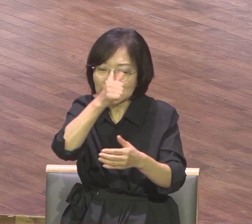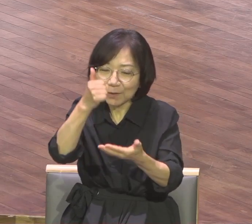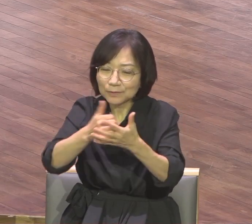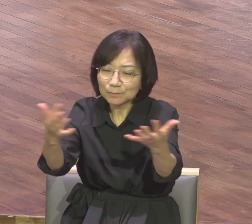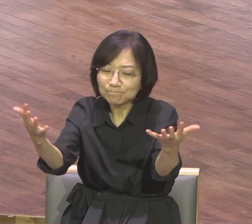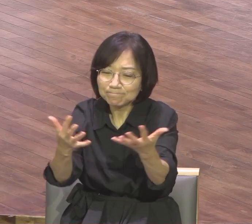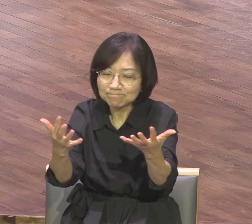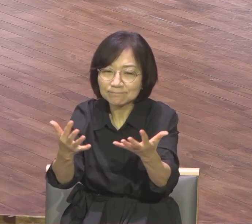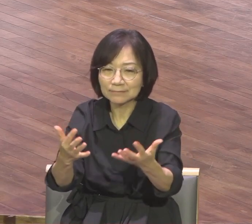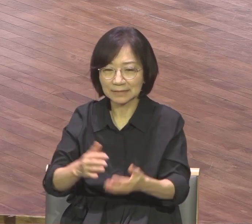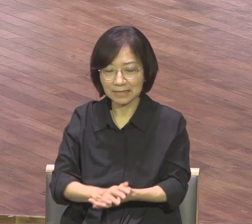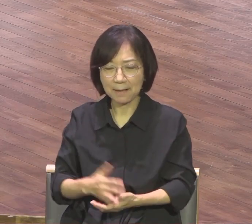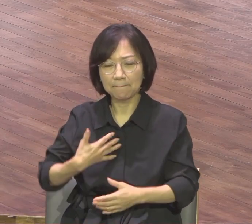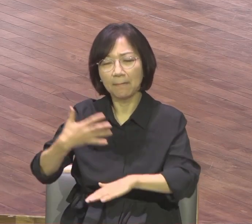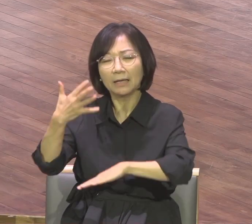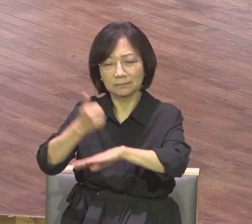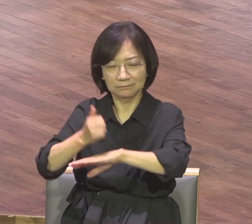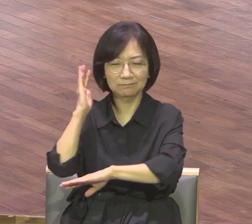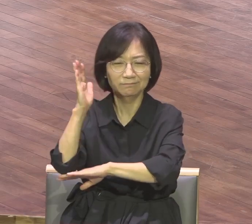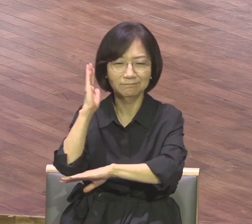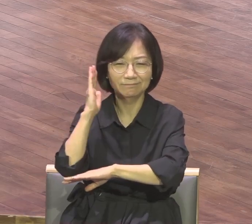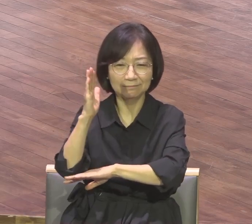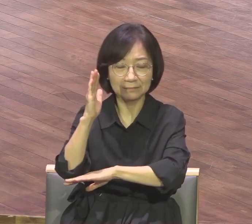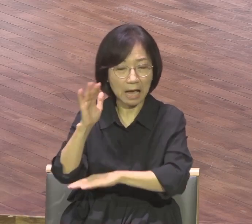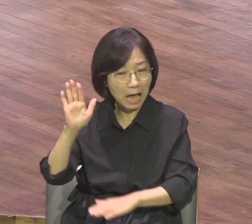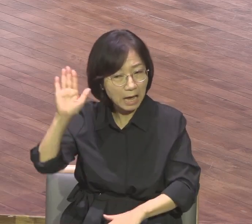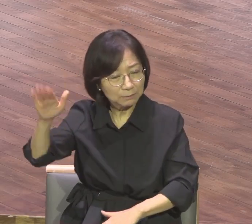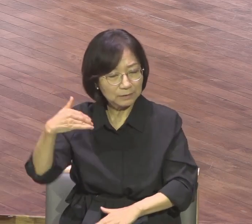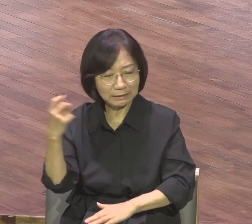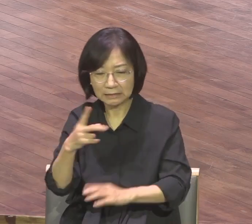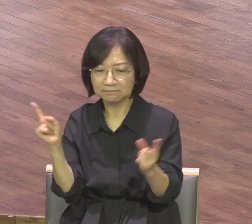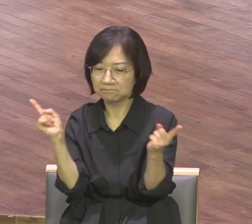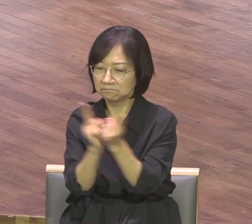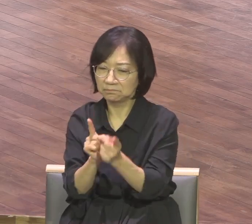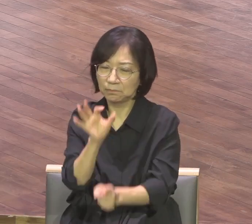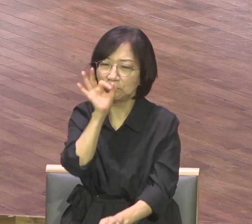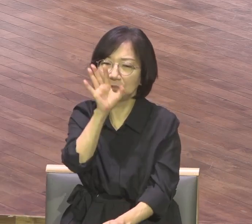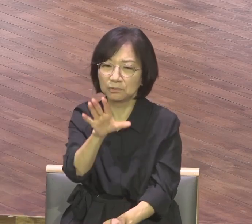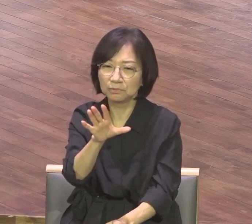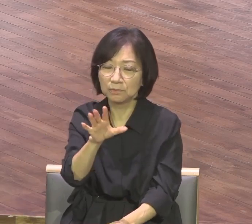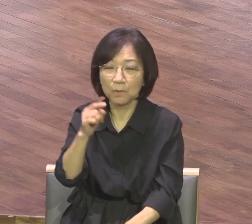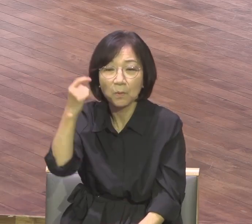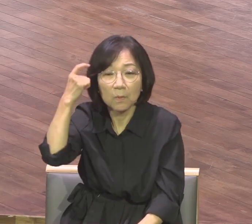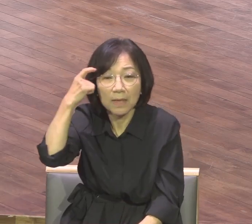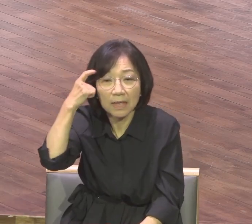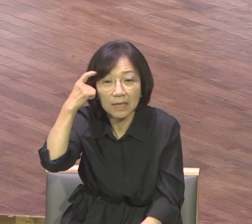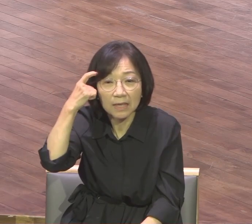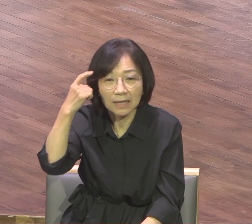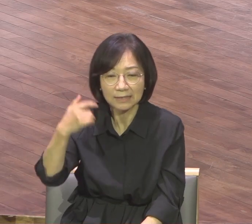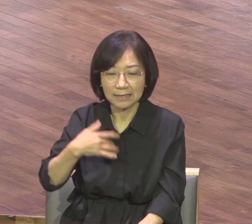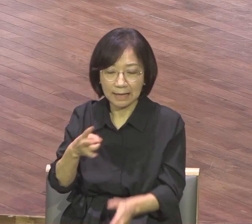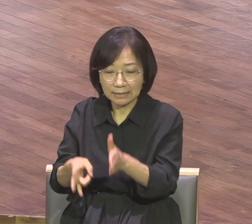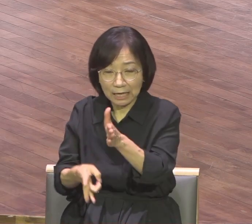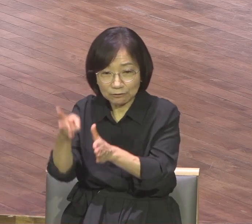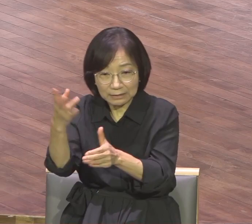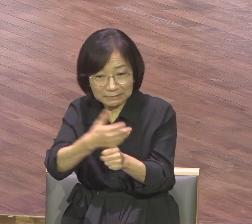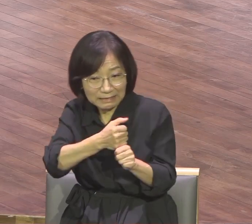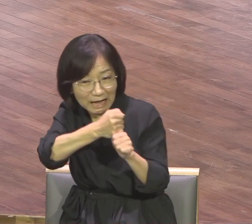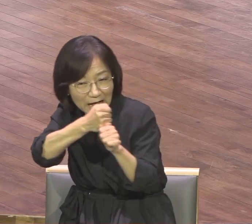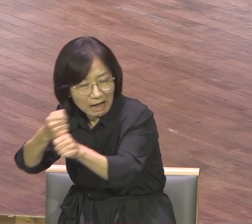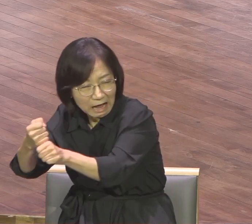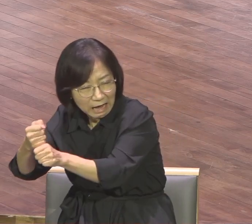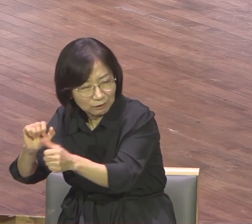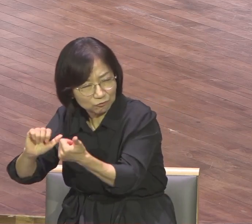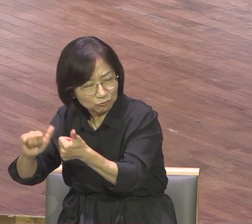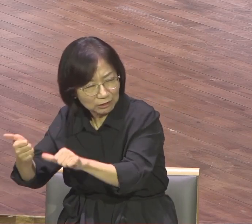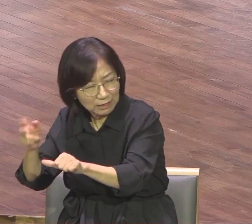했냐? 고별 설교입니다. 이제 바울을 만날 수 없어요. 바울은 다 알고 있어요. 이게 마지막이다. 이